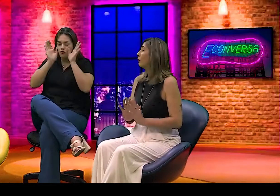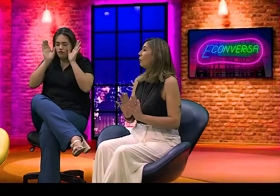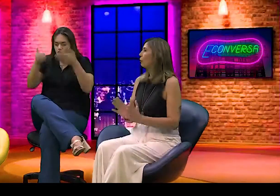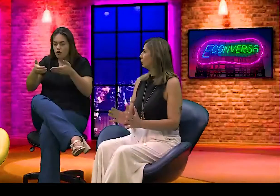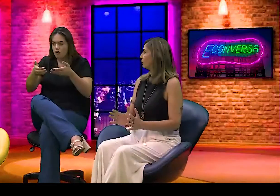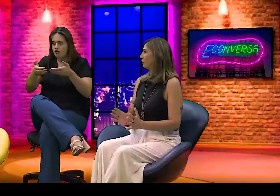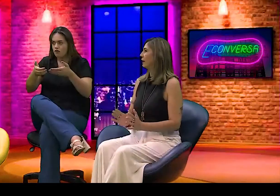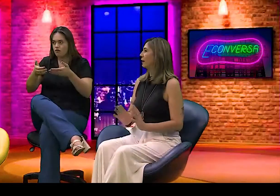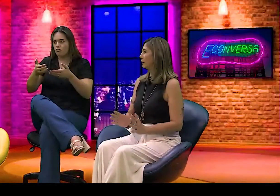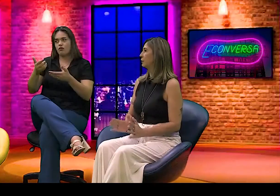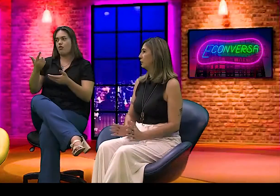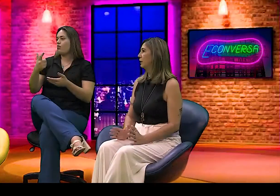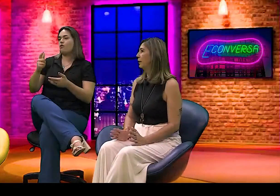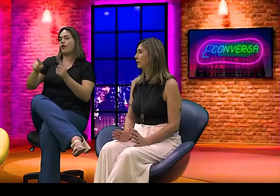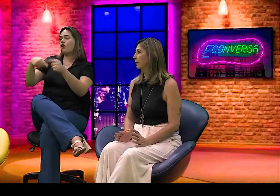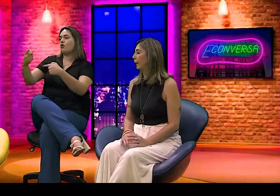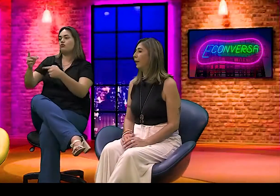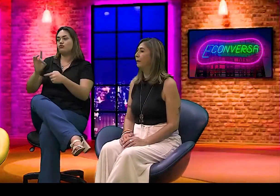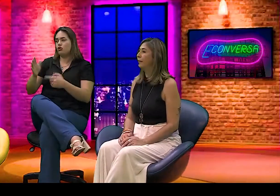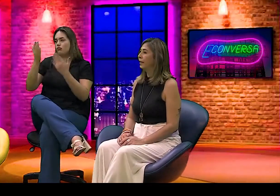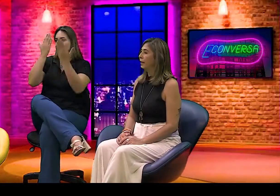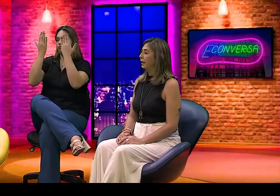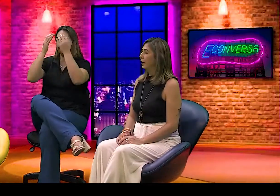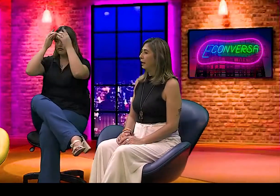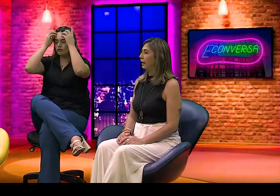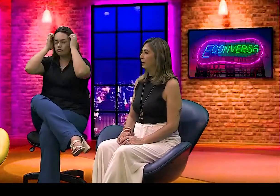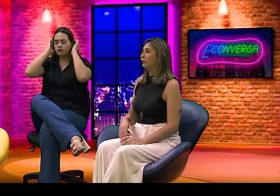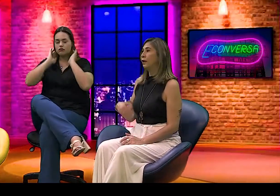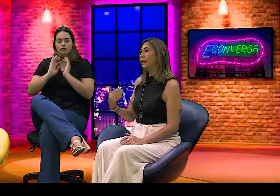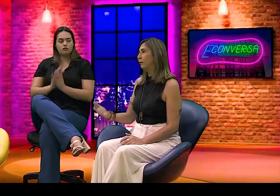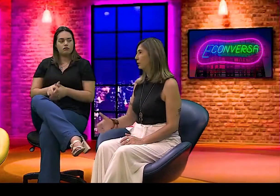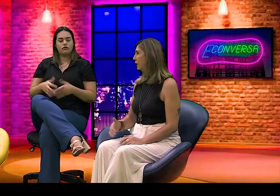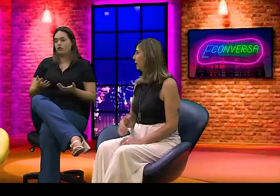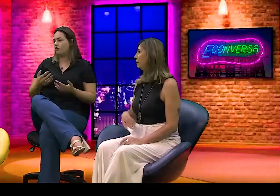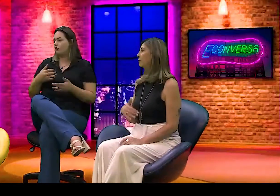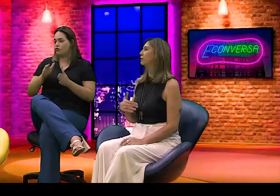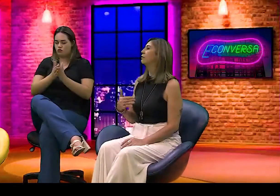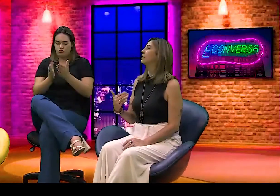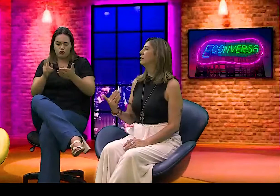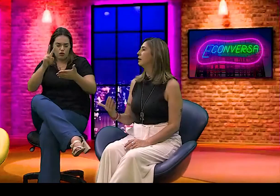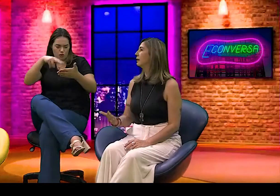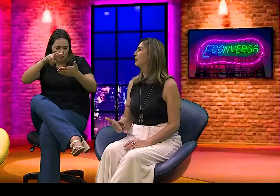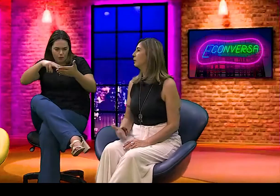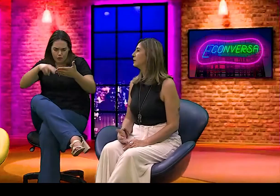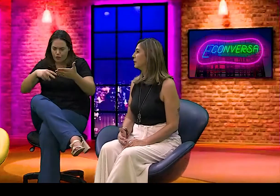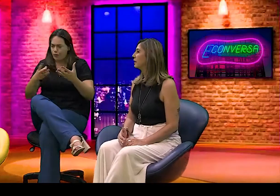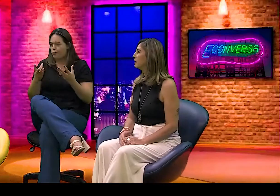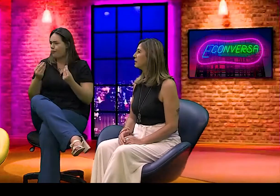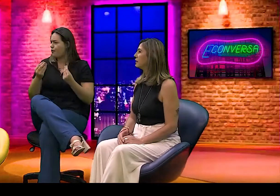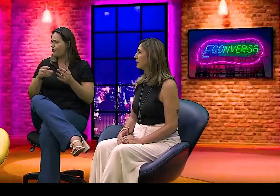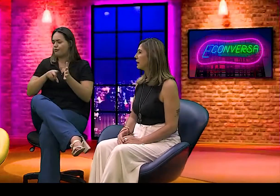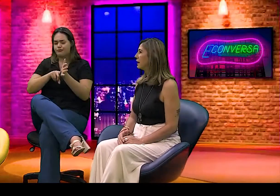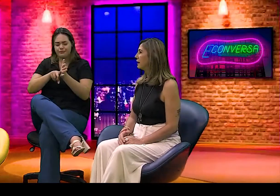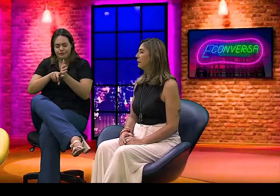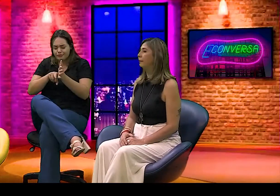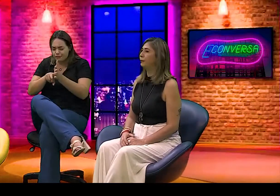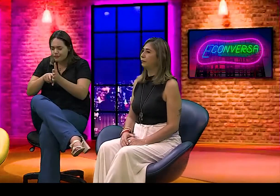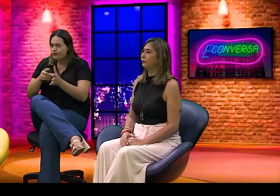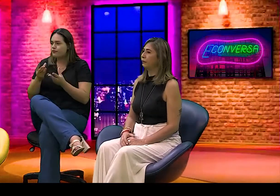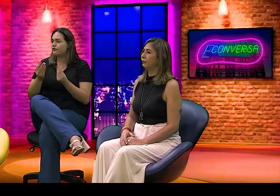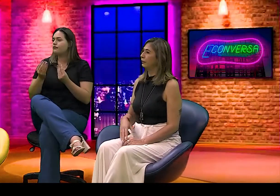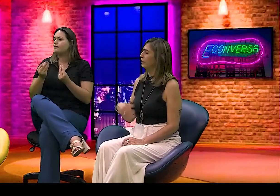não tinha outro, era a psicologia mesmo, né? Então eu já lia muitos livros, eu já fazia muitas pesquisas nessa